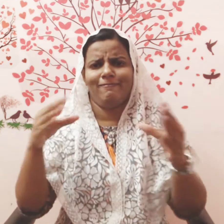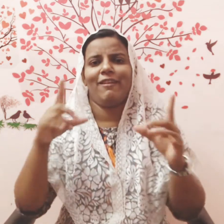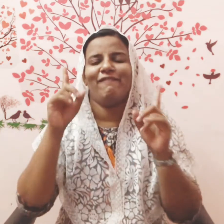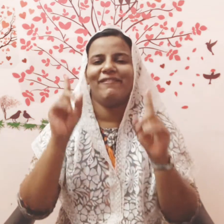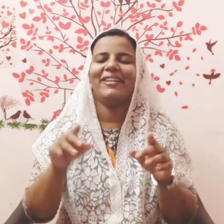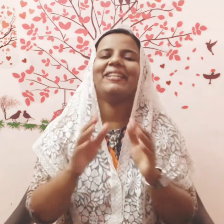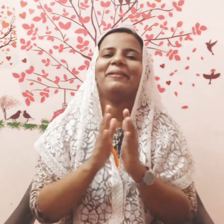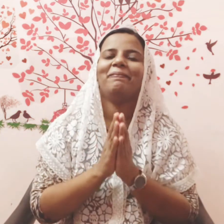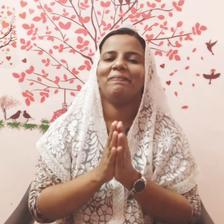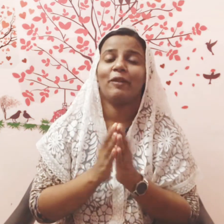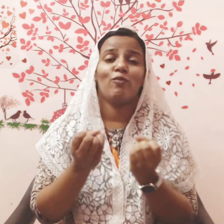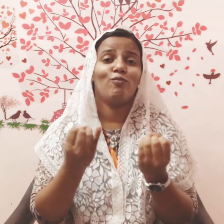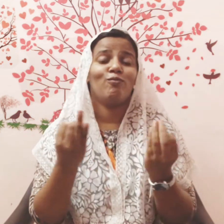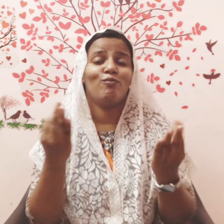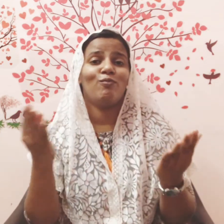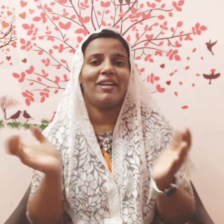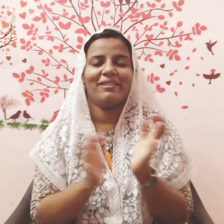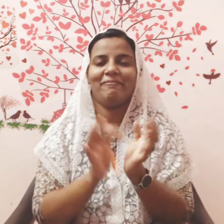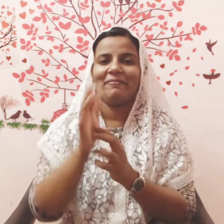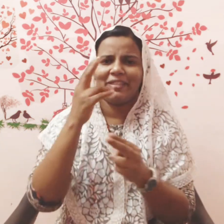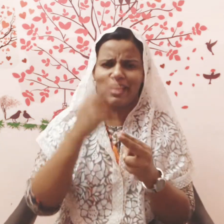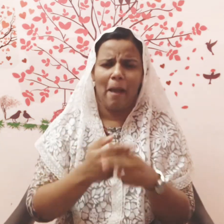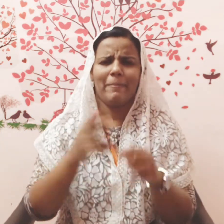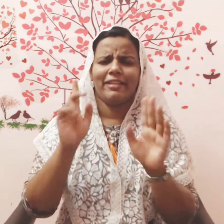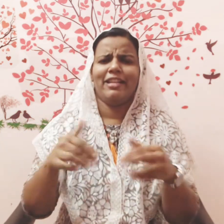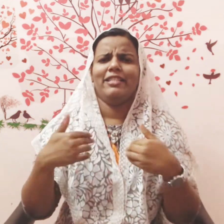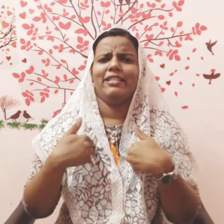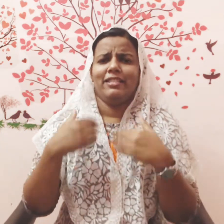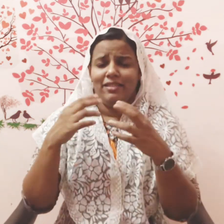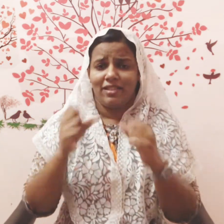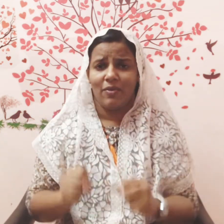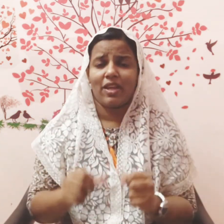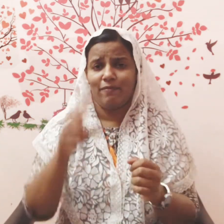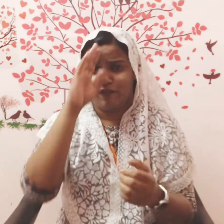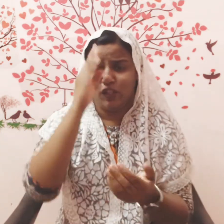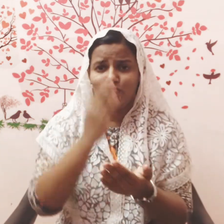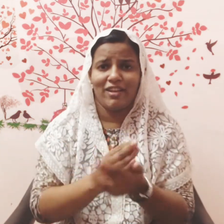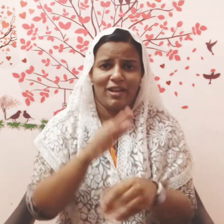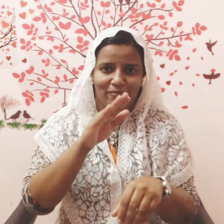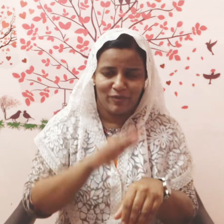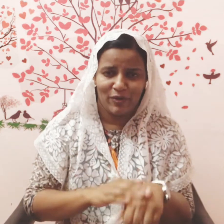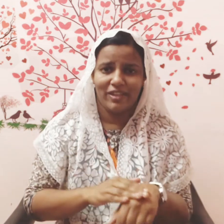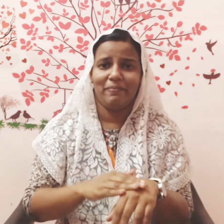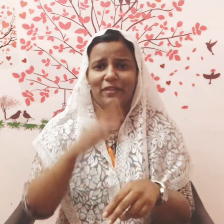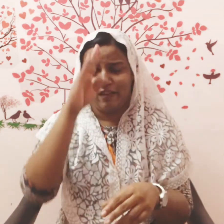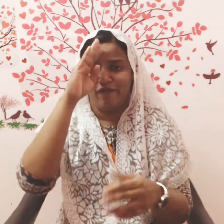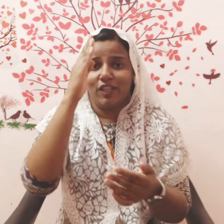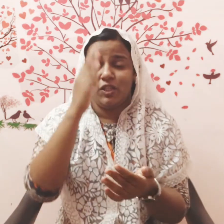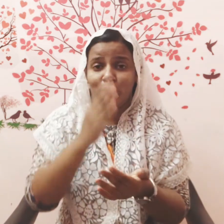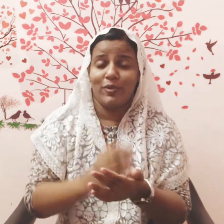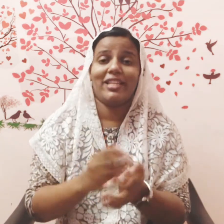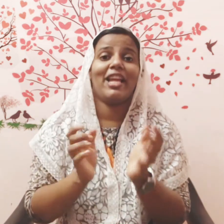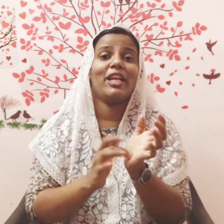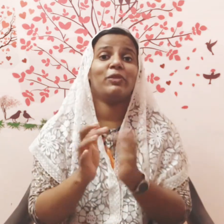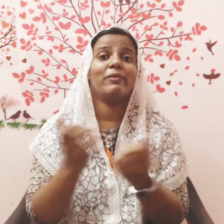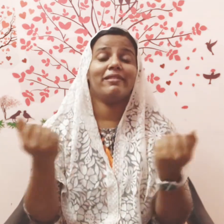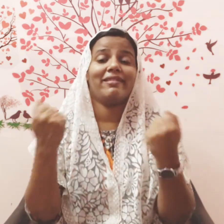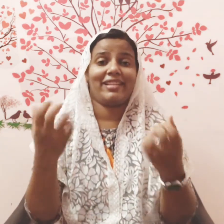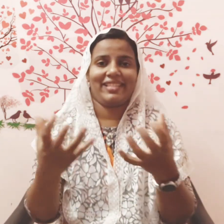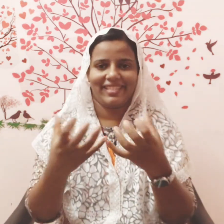വിശ്വാസത്തെ വർദ്ധിപ്പിക്കട്ടെ. ഇന്ന് അനേകർ യേശുവിൻ്റെ നാമത്തിൽ സൗഖ്യമാകട്ടെ. വിശ്വാസത്താൽ തൊട്ട്, വിശ്വാസത്താൽ ആമേൻ യേശുവിൽ നിന്ന്